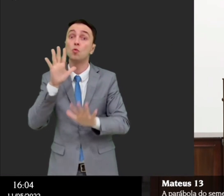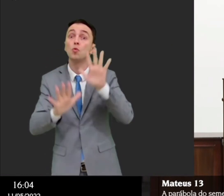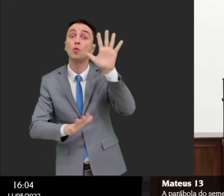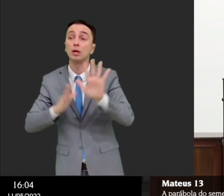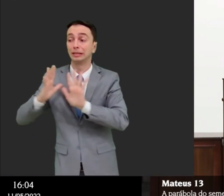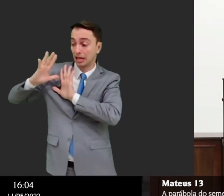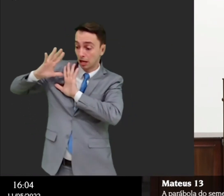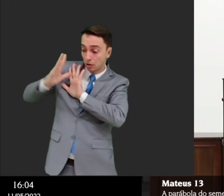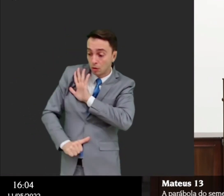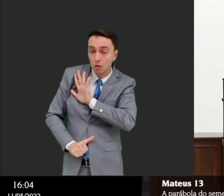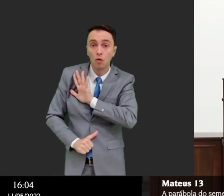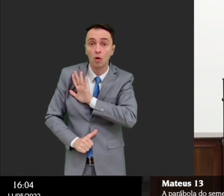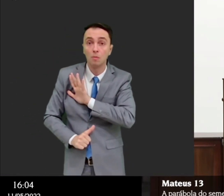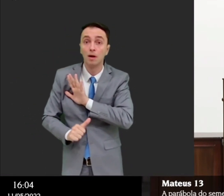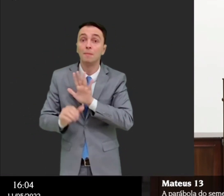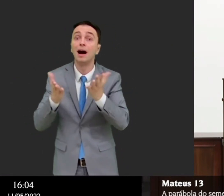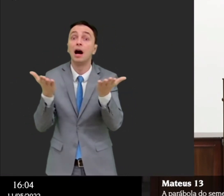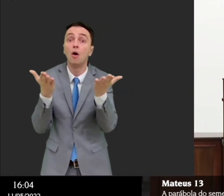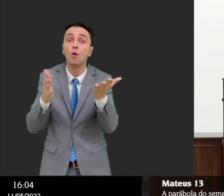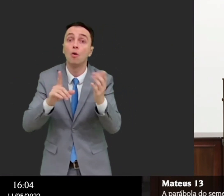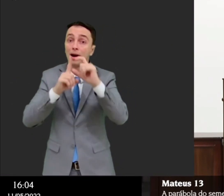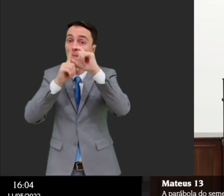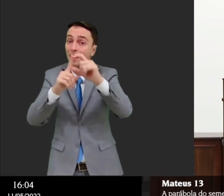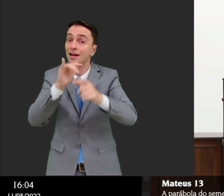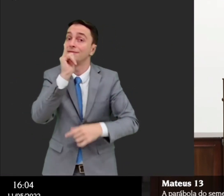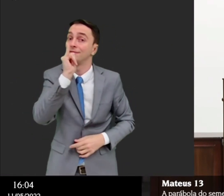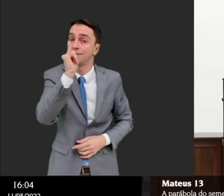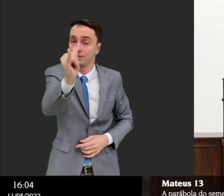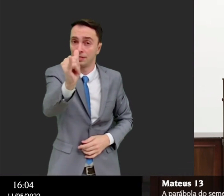mas você está sendo avisado pela palavra.